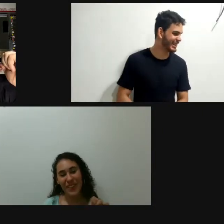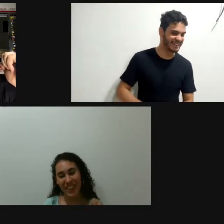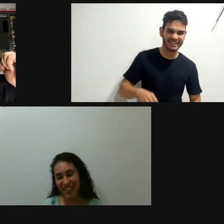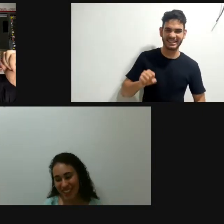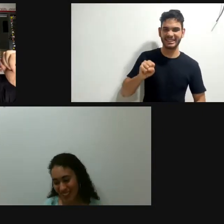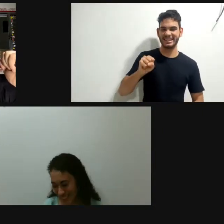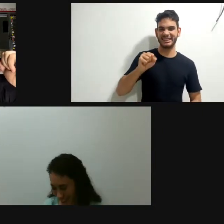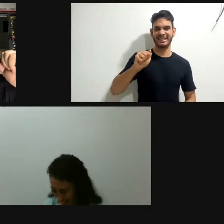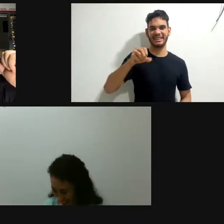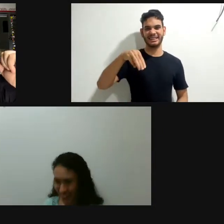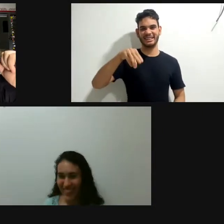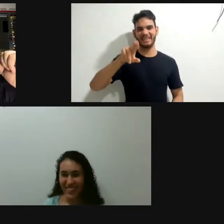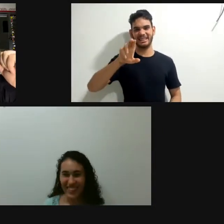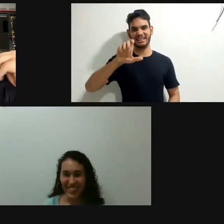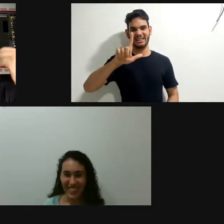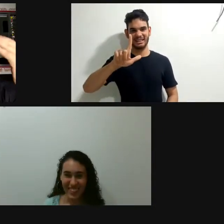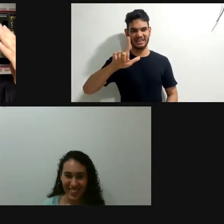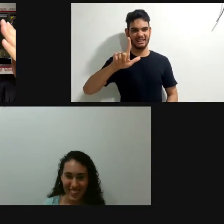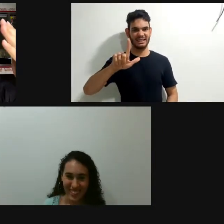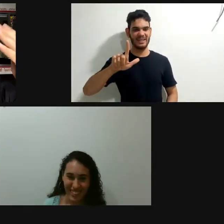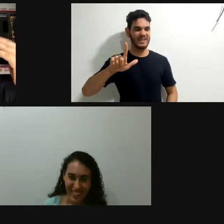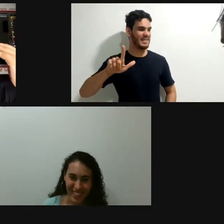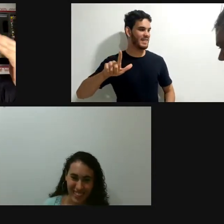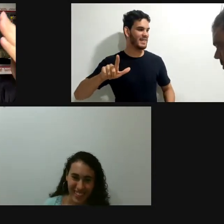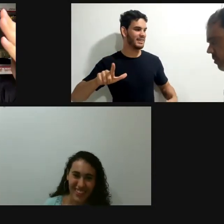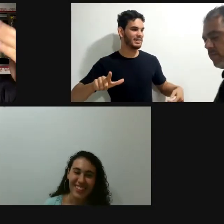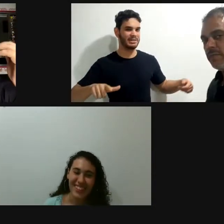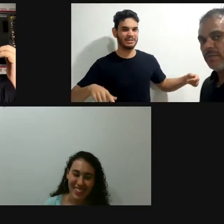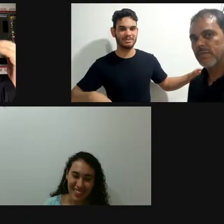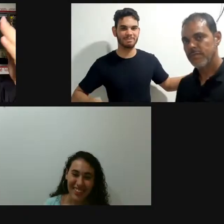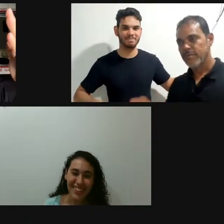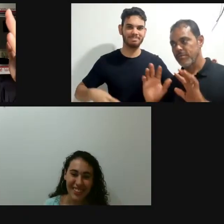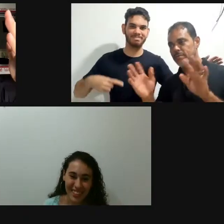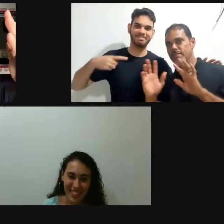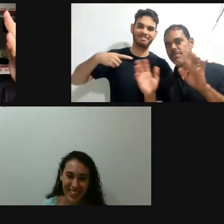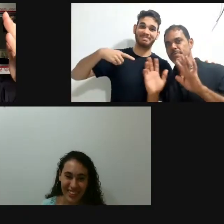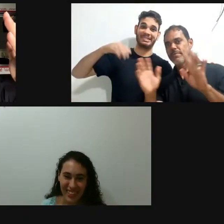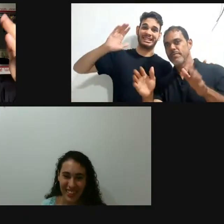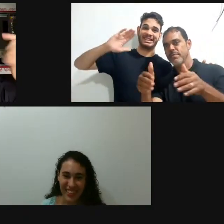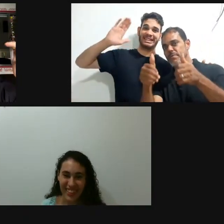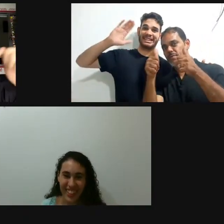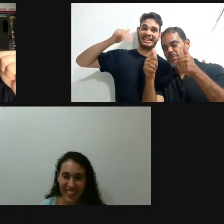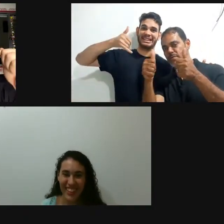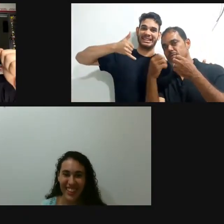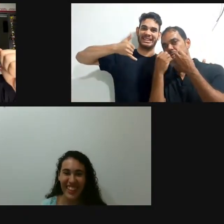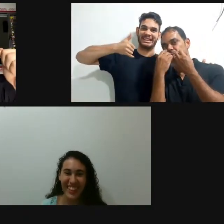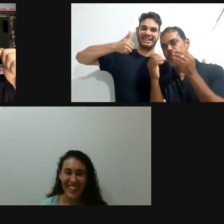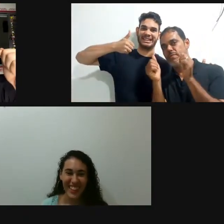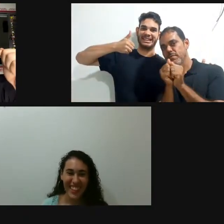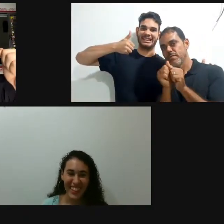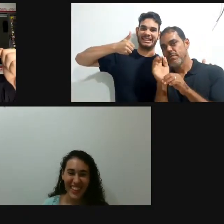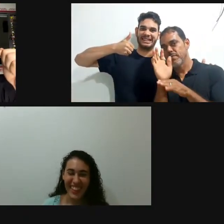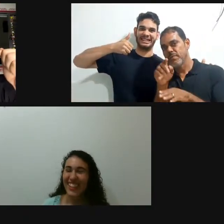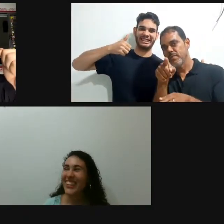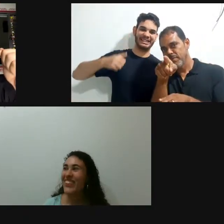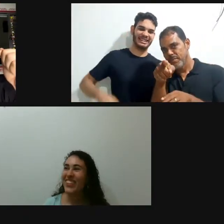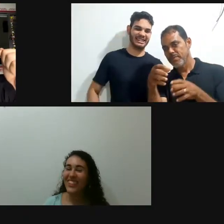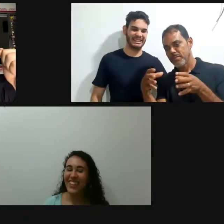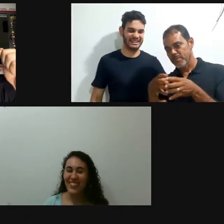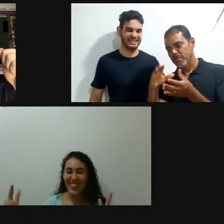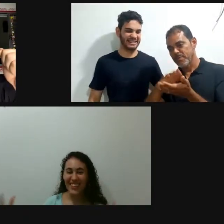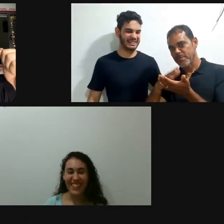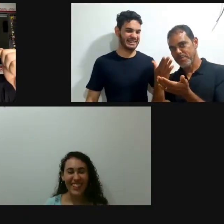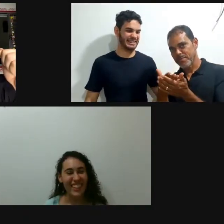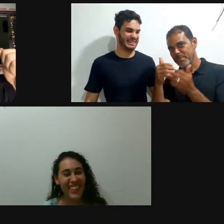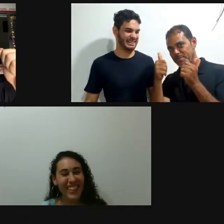sou a Geek Pirituba. Vão lá no Instagram, Geek Pirituba Reserva. Tropa do Libras. Tropa do